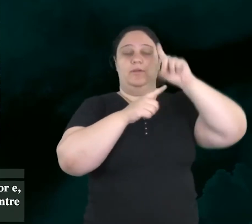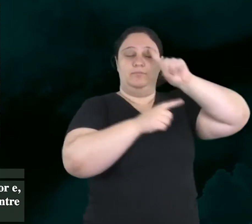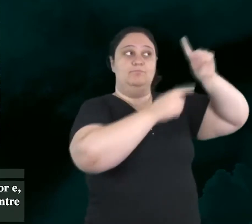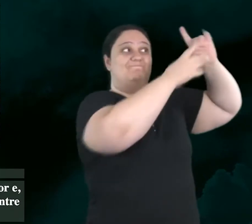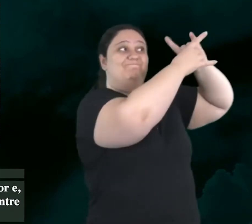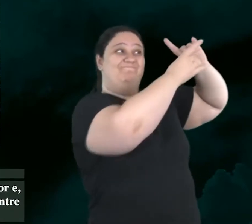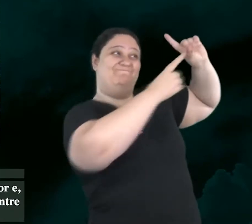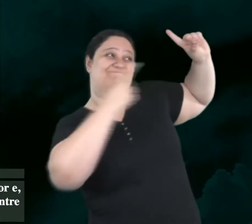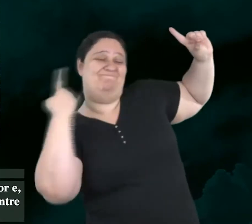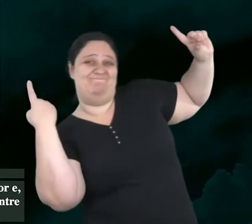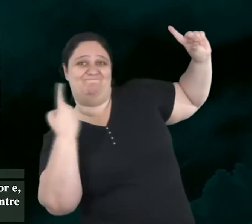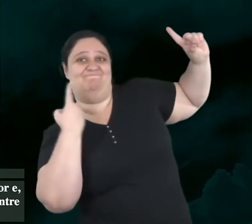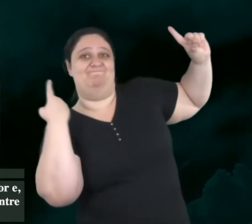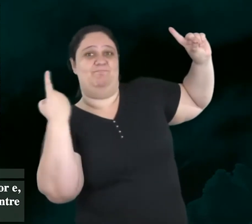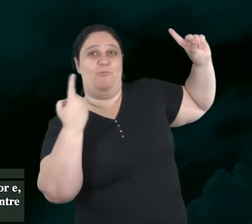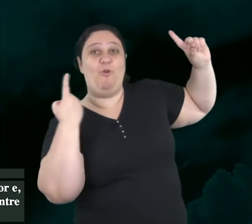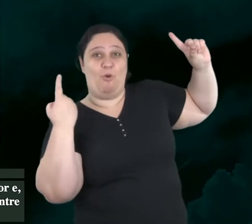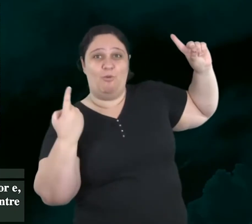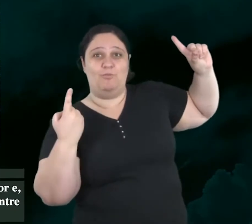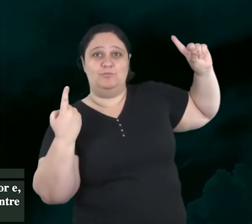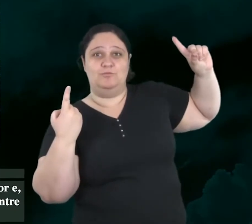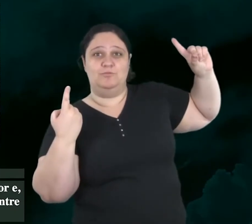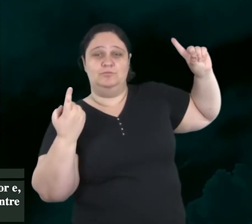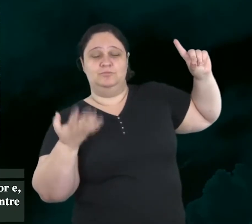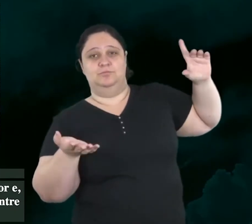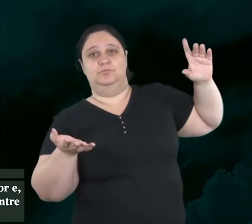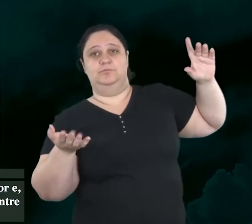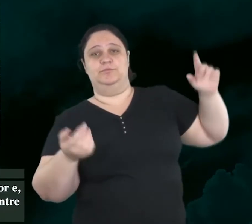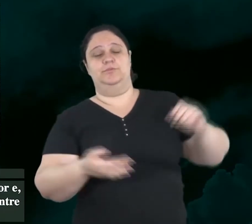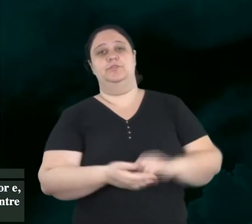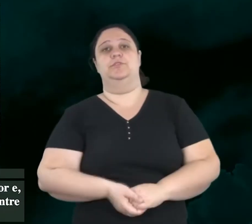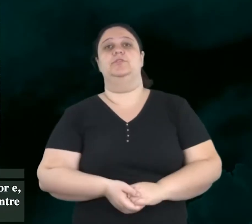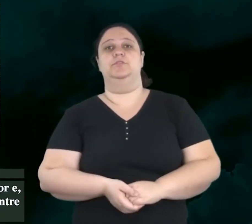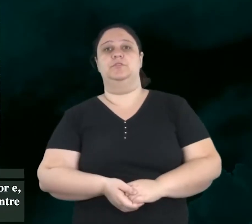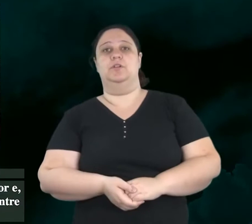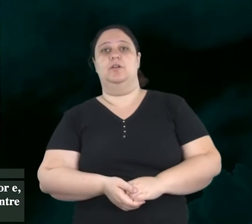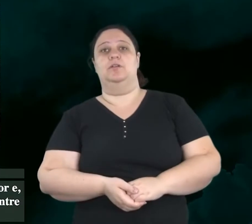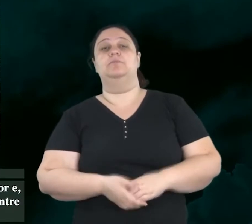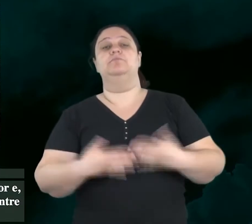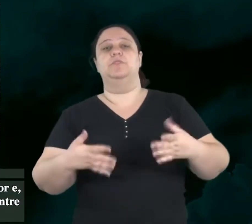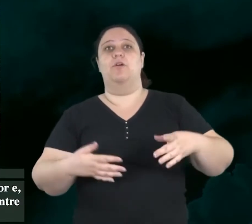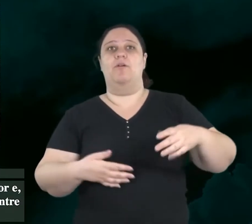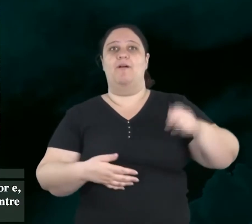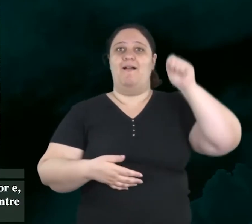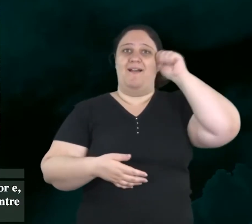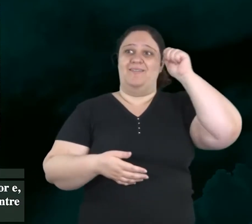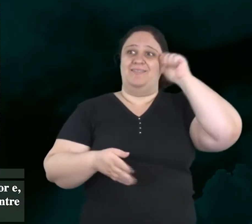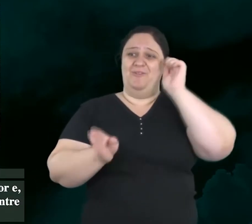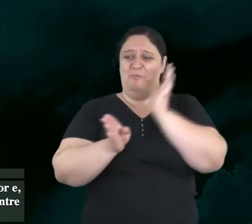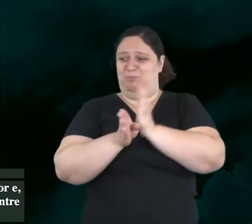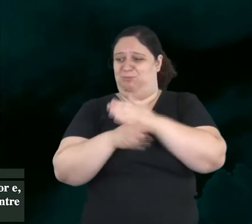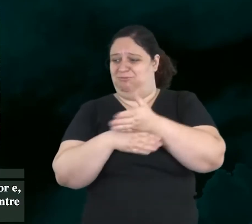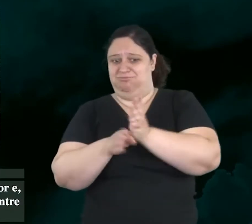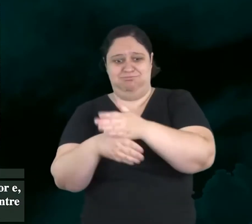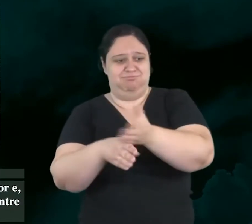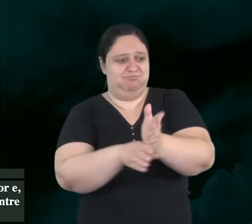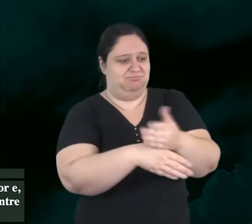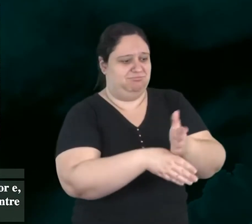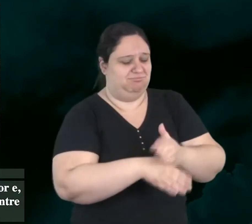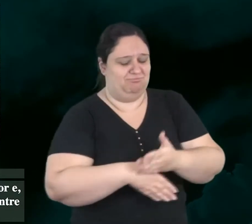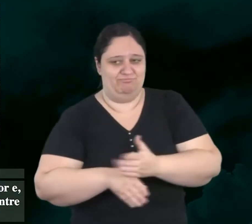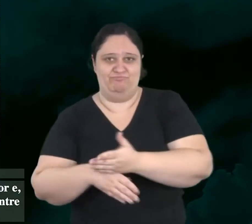E Adão desconectado de Deus esteve vagando. A humanidade esteve vagando por todos